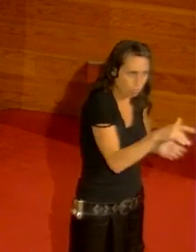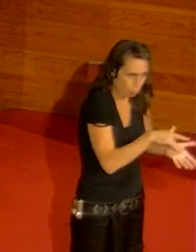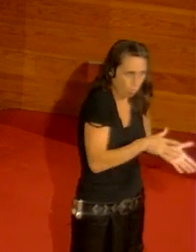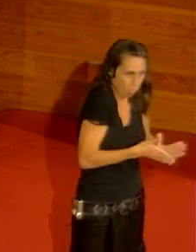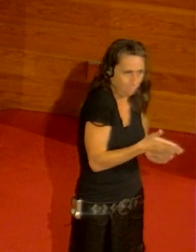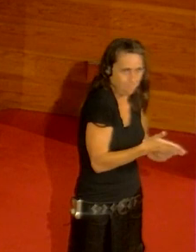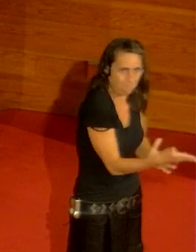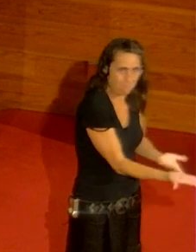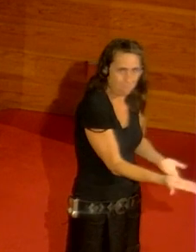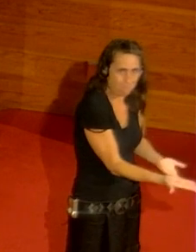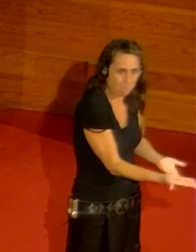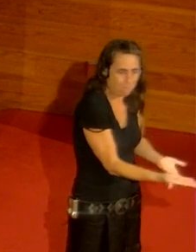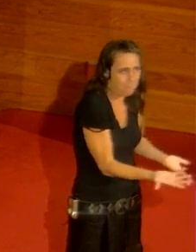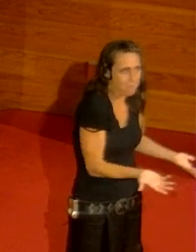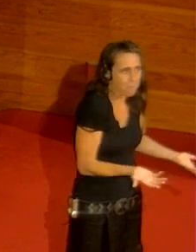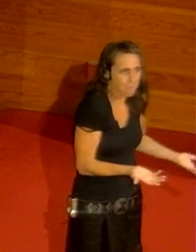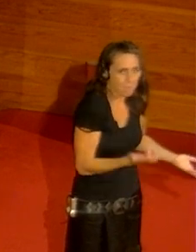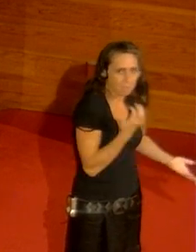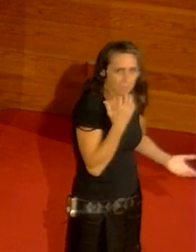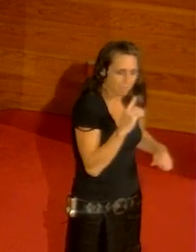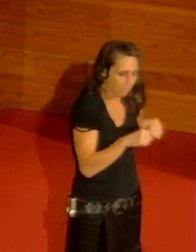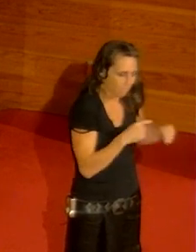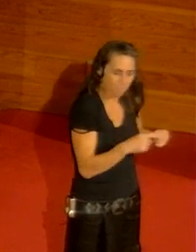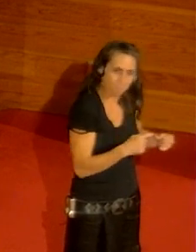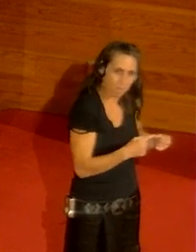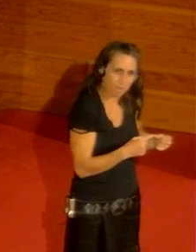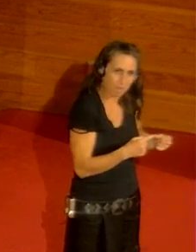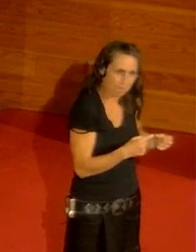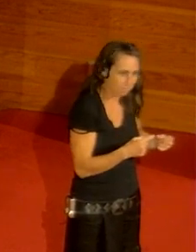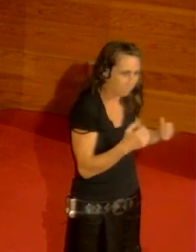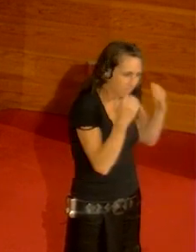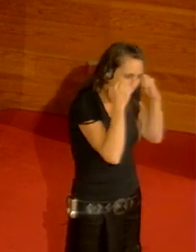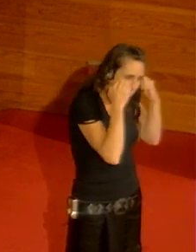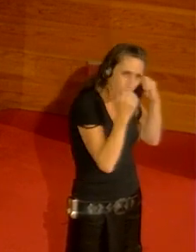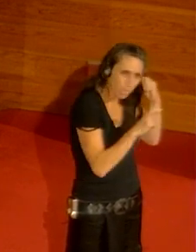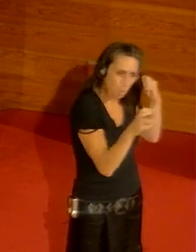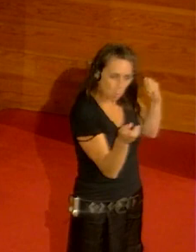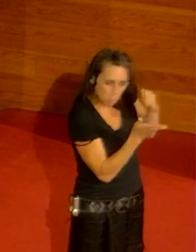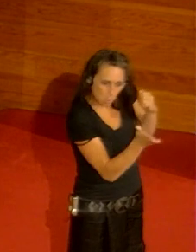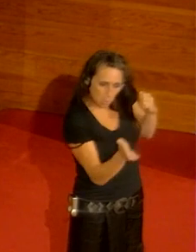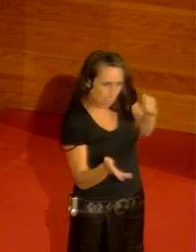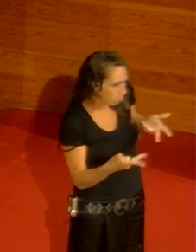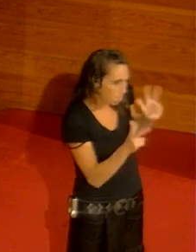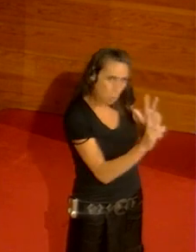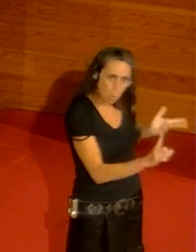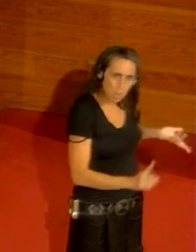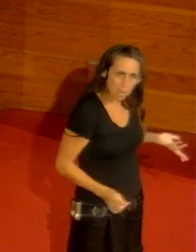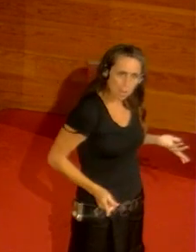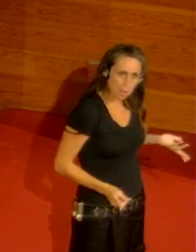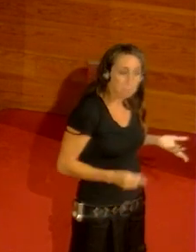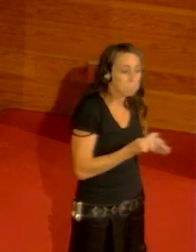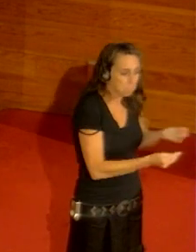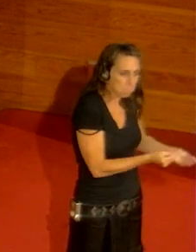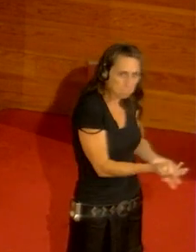qué va a ser de ellos si crecen en familias que no les dejan estudiar otra cosa que van a hacer Pues ese